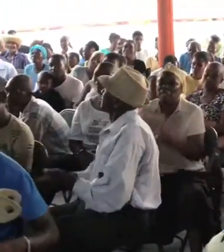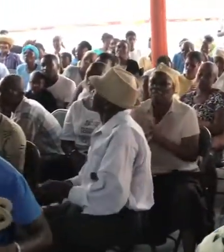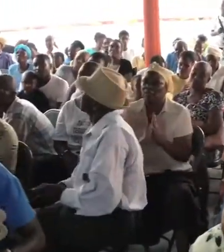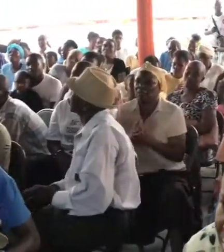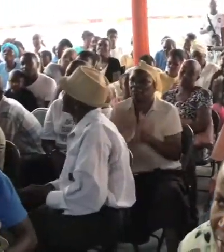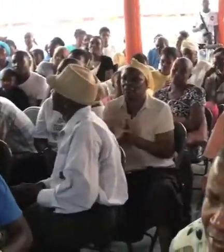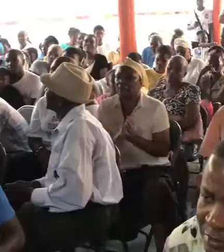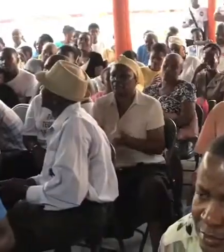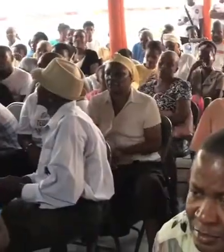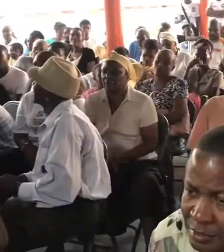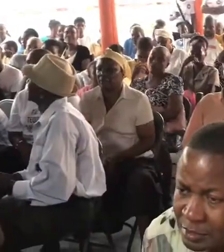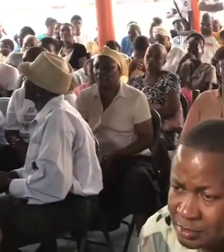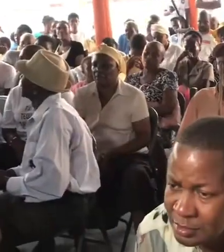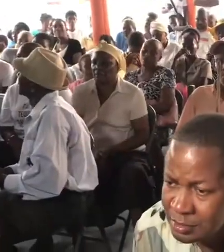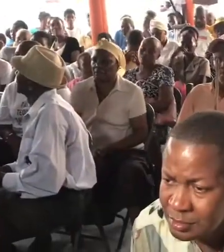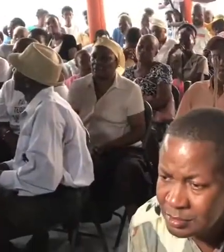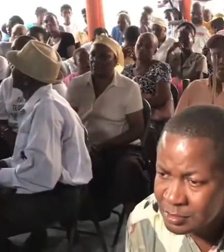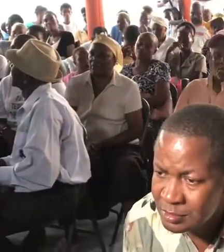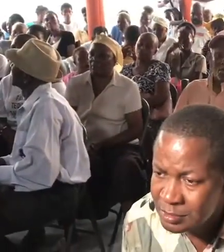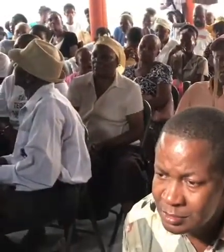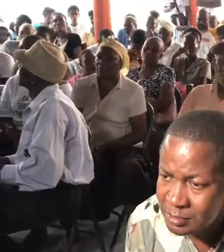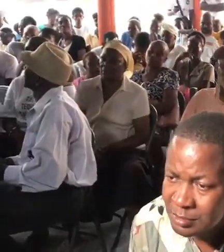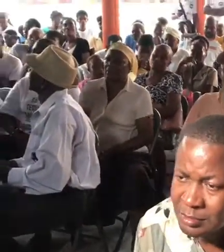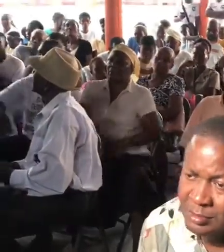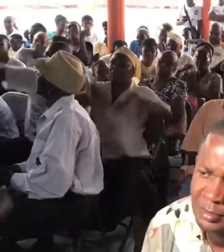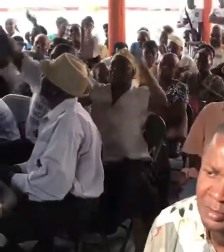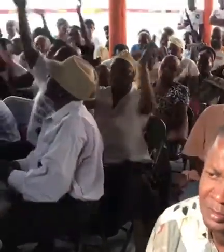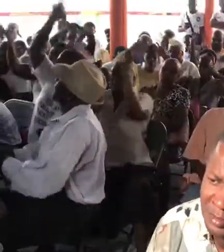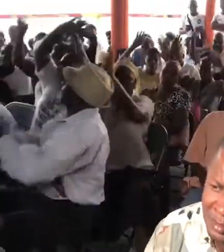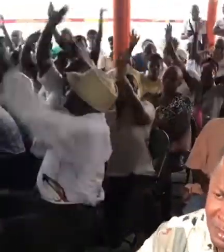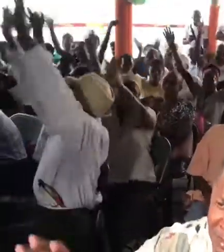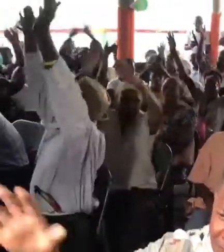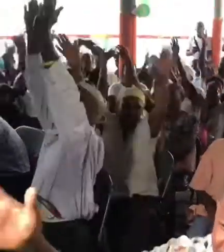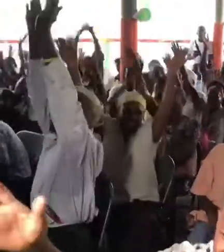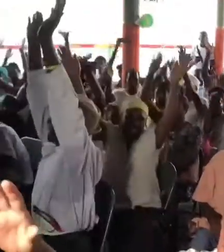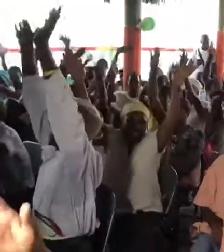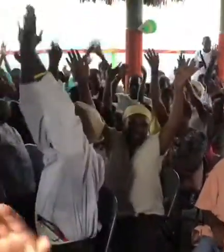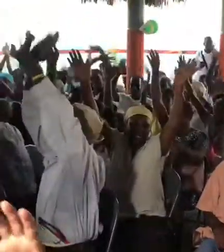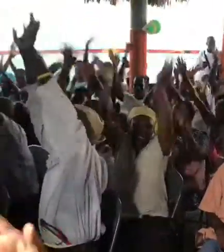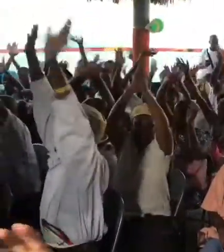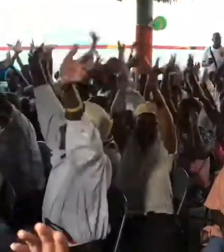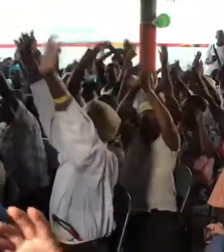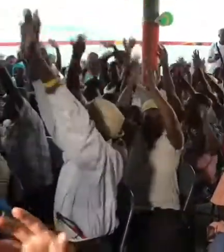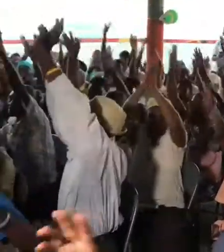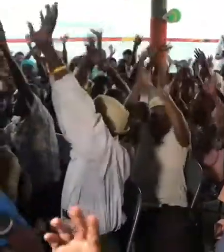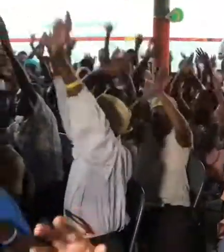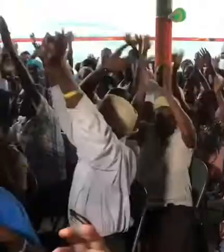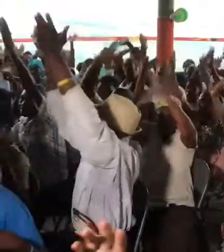Si nous prenons engagement, fais-moi demain nous aller avec demain nous.